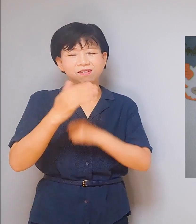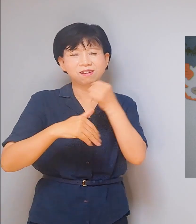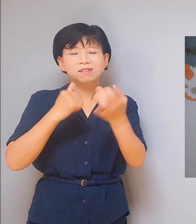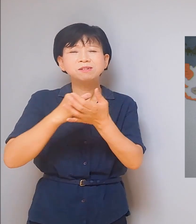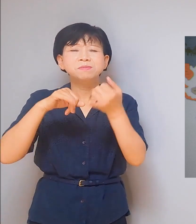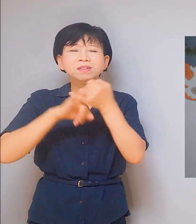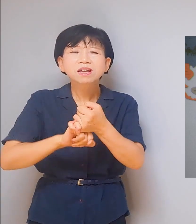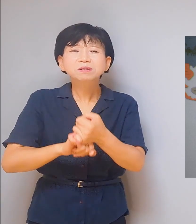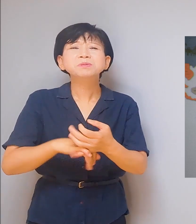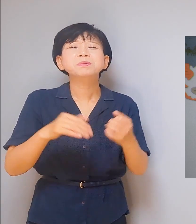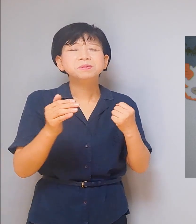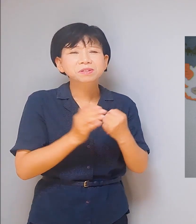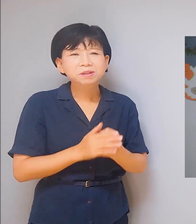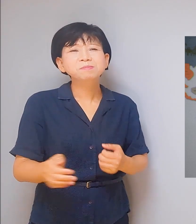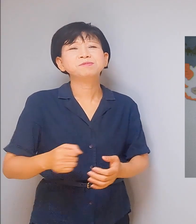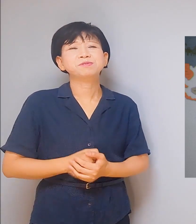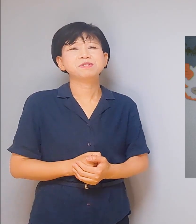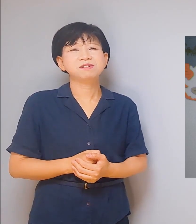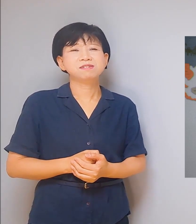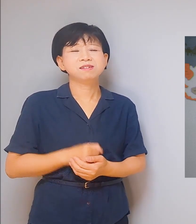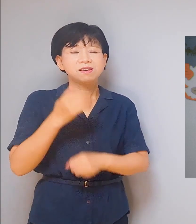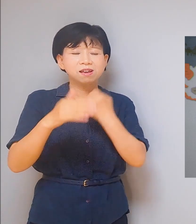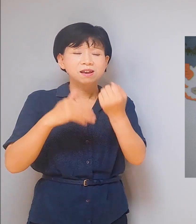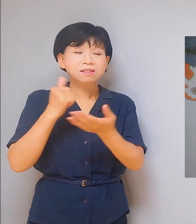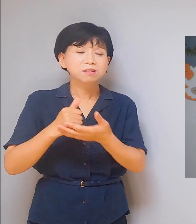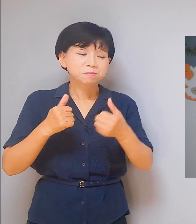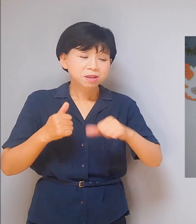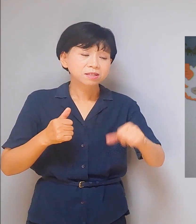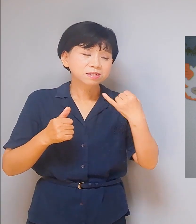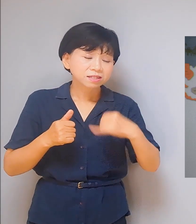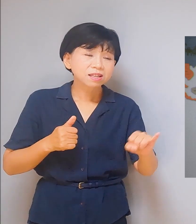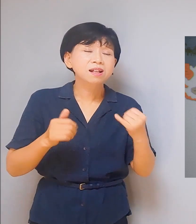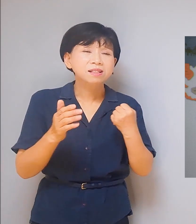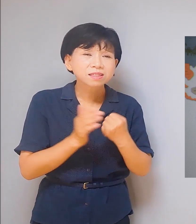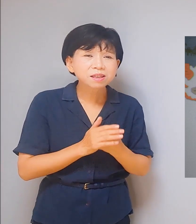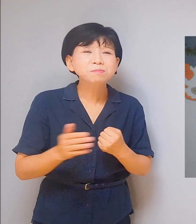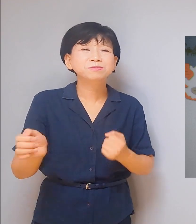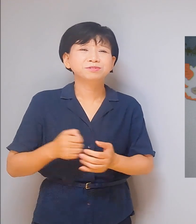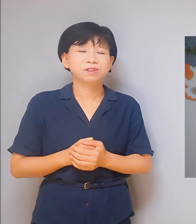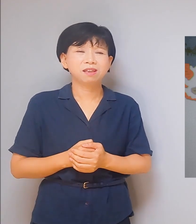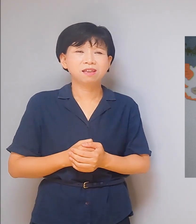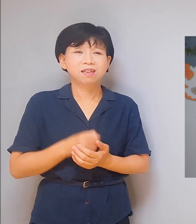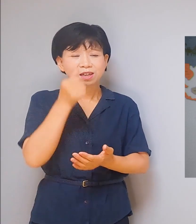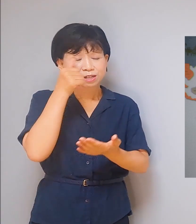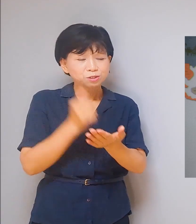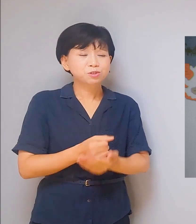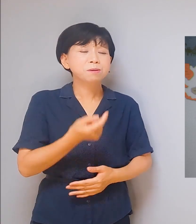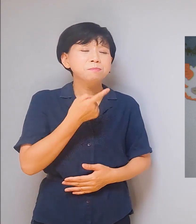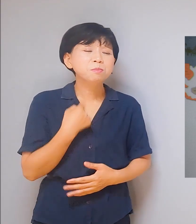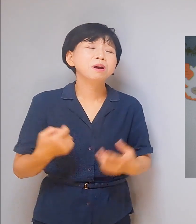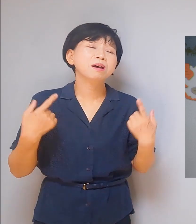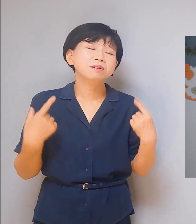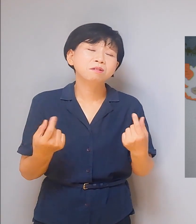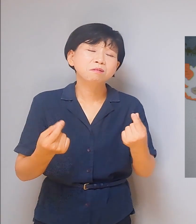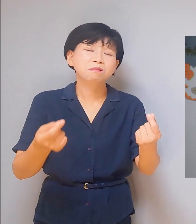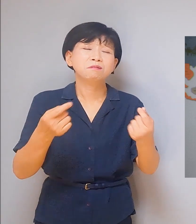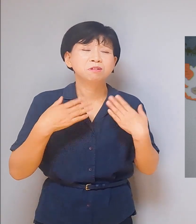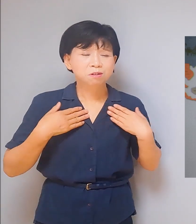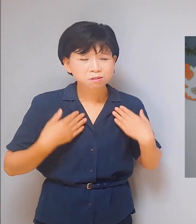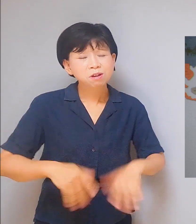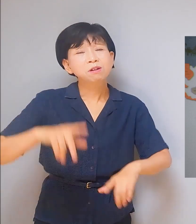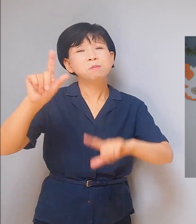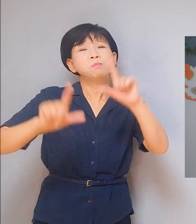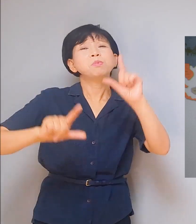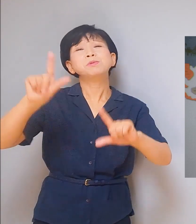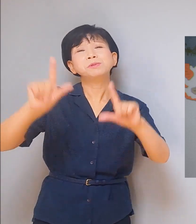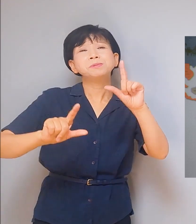약속 때문인 거예요. 하나님의 아들, 딸이기 때문에 그런 거죠. 여전히 죄를 짓고 살아가는 연약한 모습이, 나약한